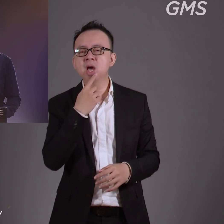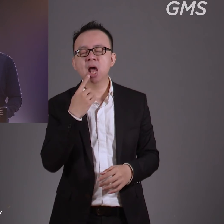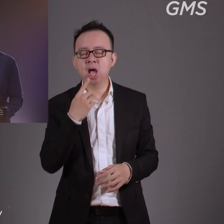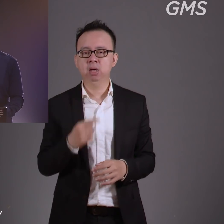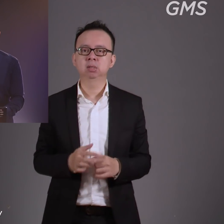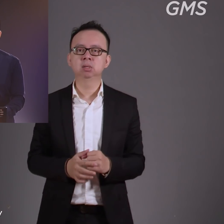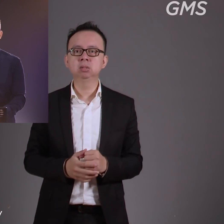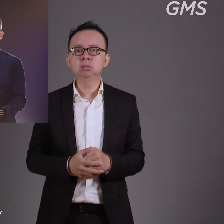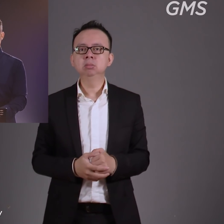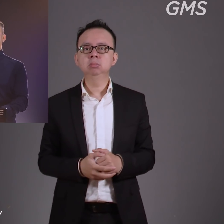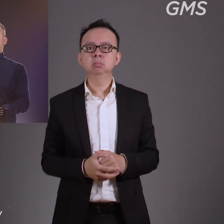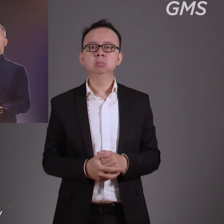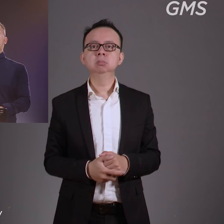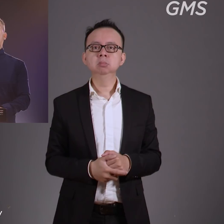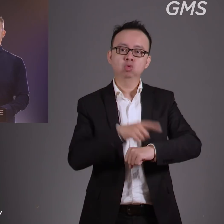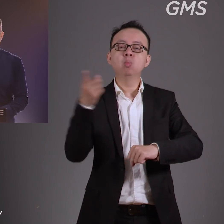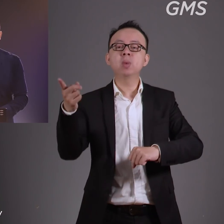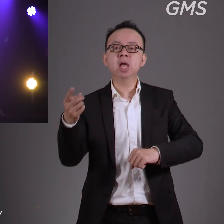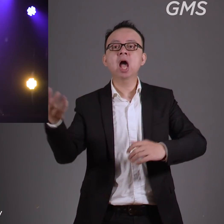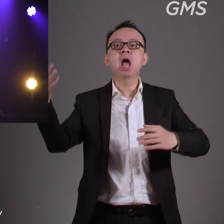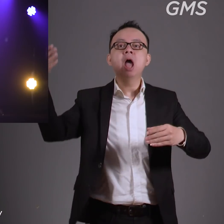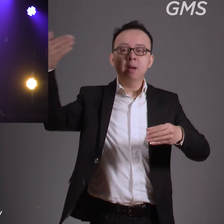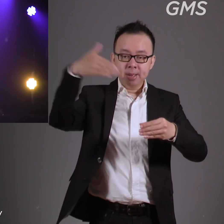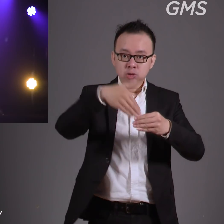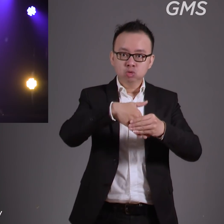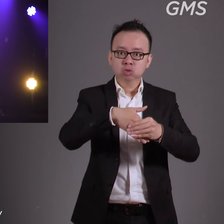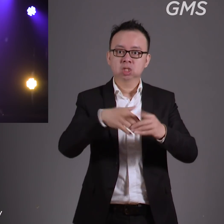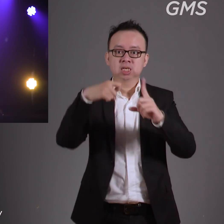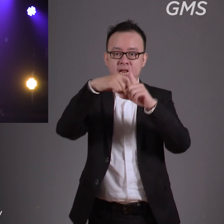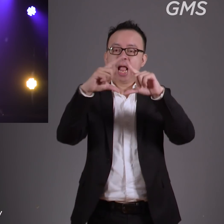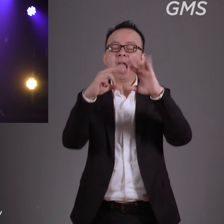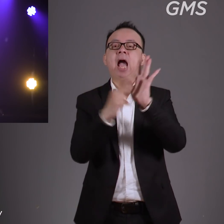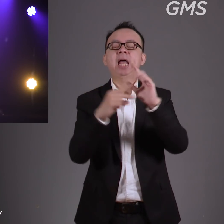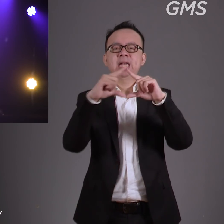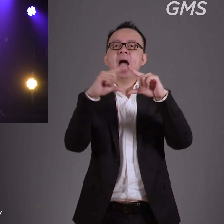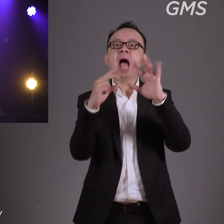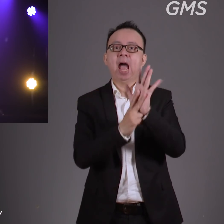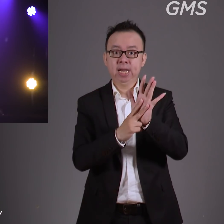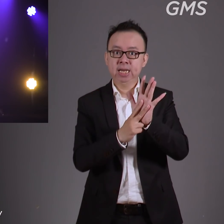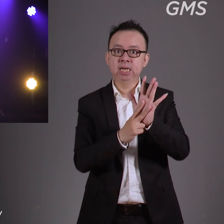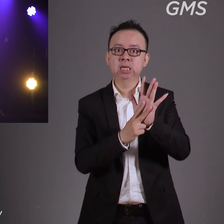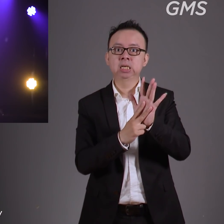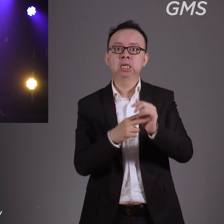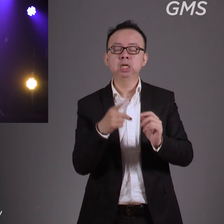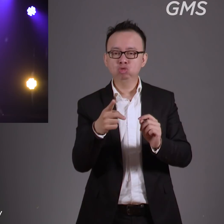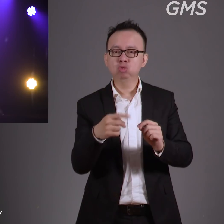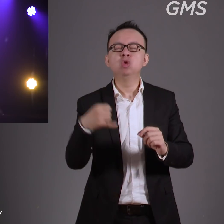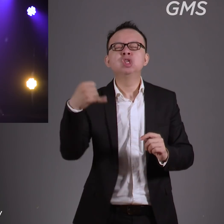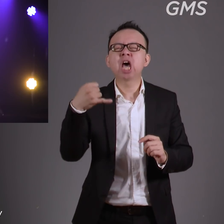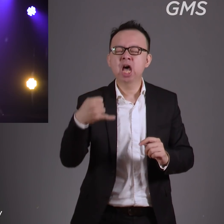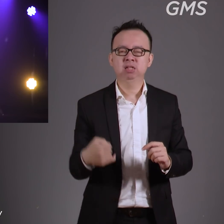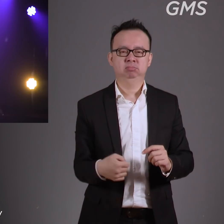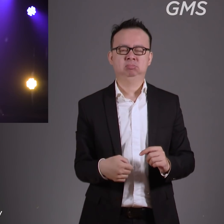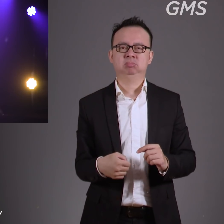hari. Tapi ketika mereka masuk ke Kanaan, mereka disambut dengan penduduk Kanaan yang tidak takut akan Tuhan, yang